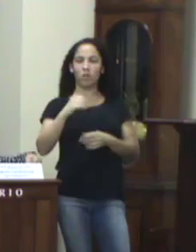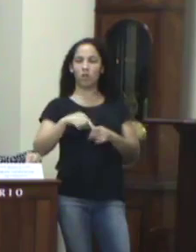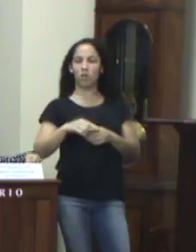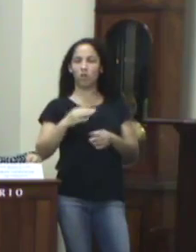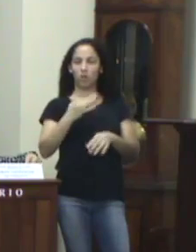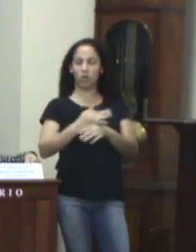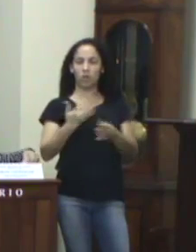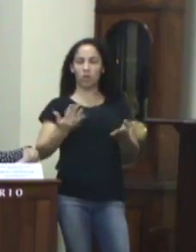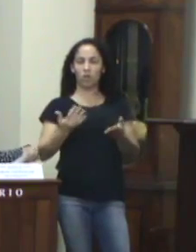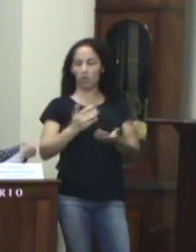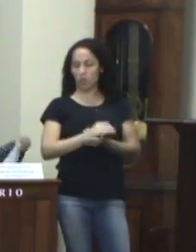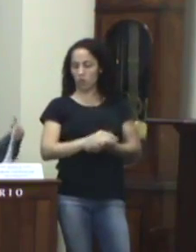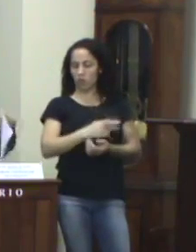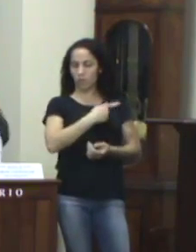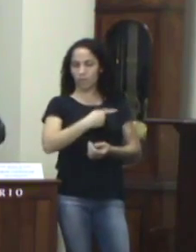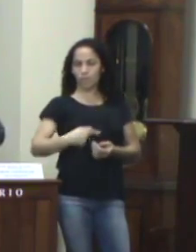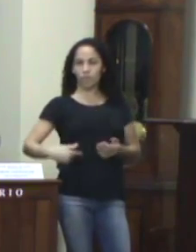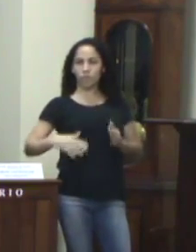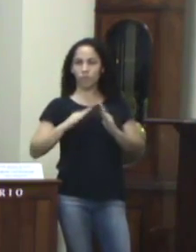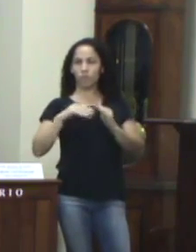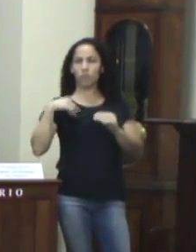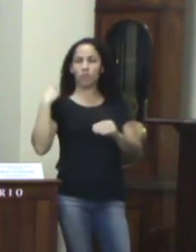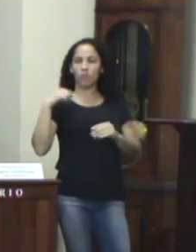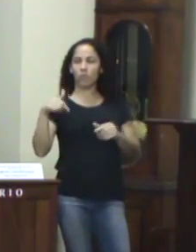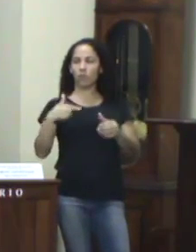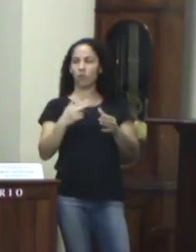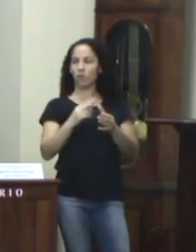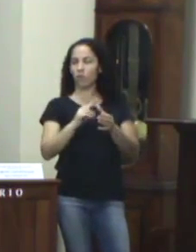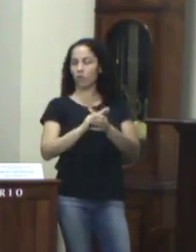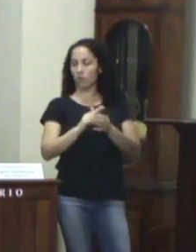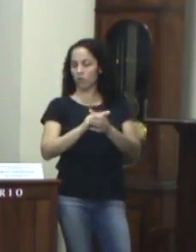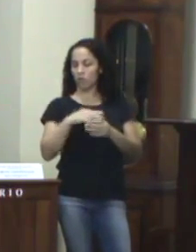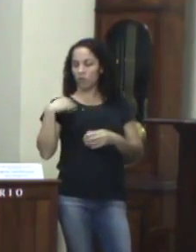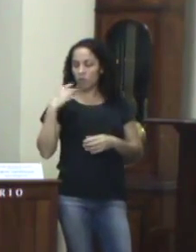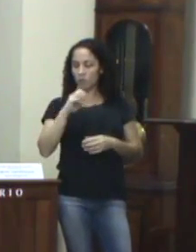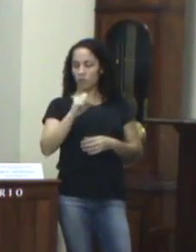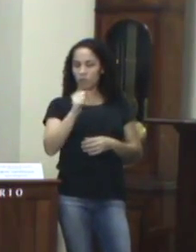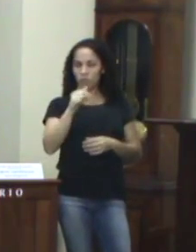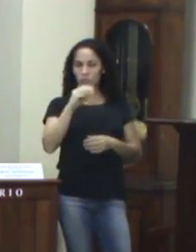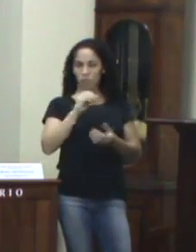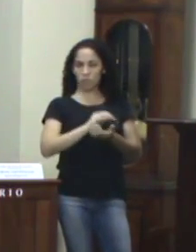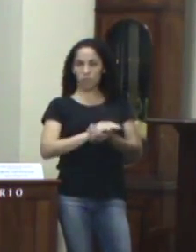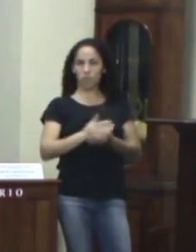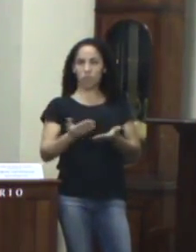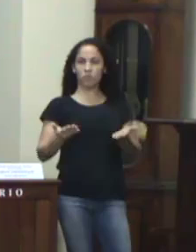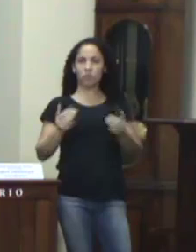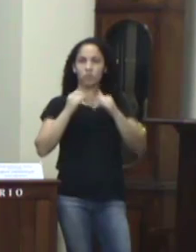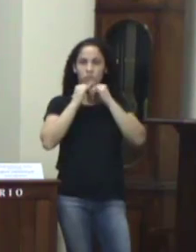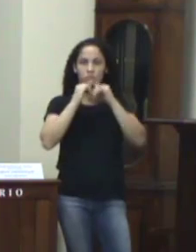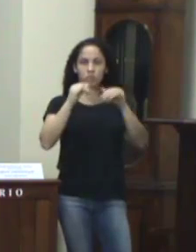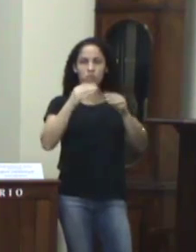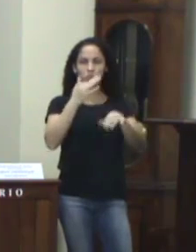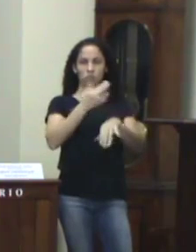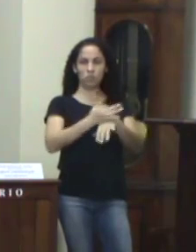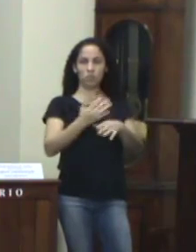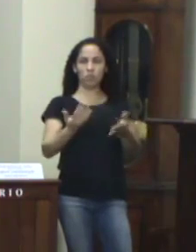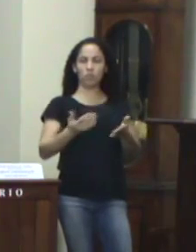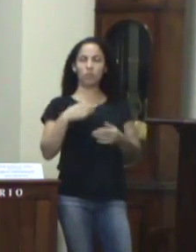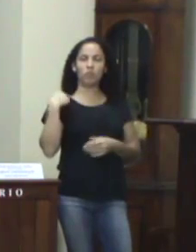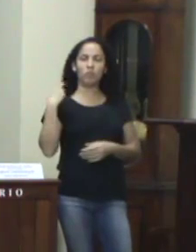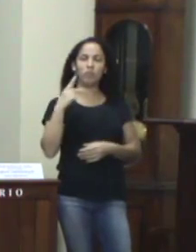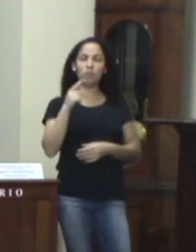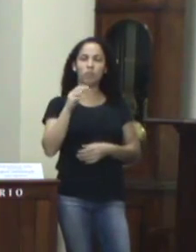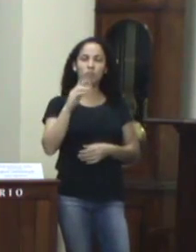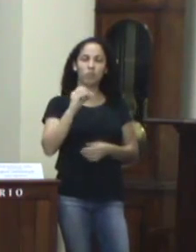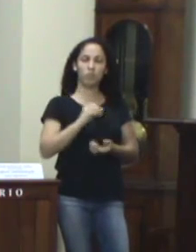hoje. Excelentíssimo senhor presidente da Câmara Municipal de Valença, vereador Saulo Correia. Venho, por meio deste, justificar a ausência do vereador Pedro